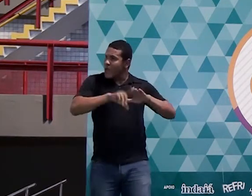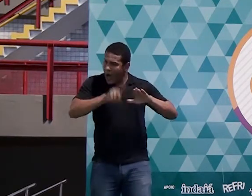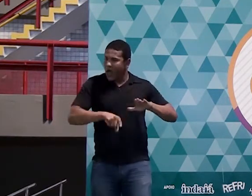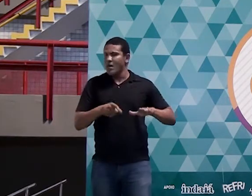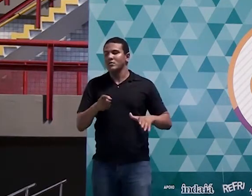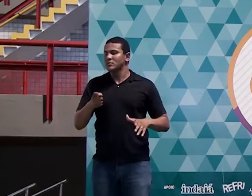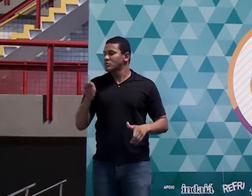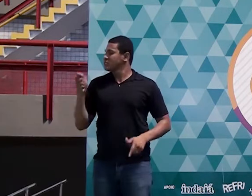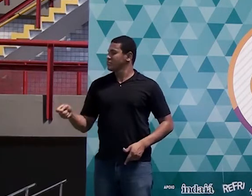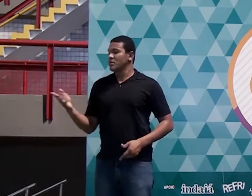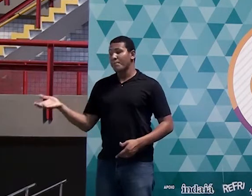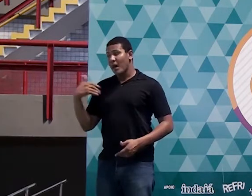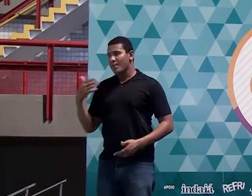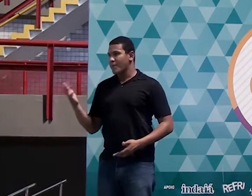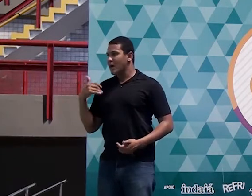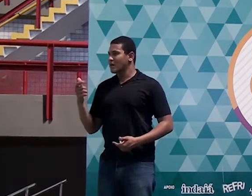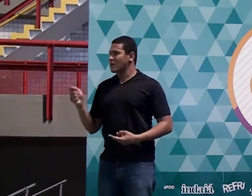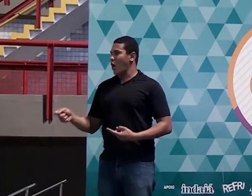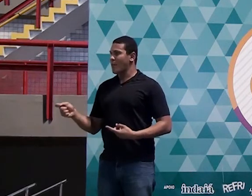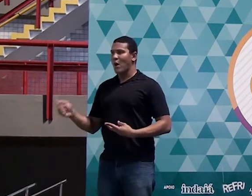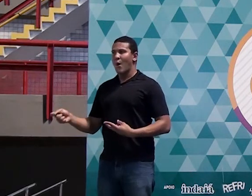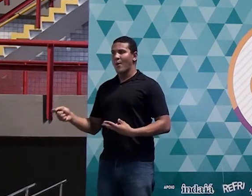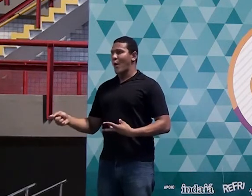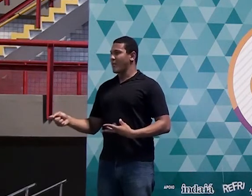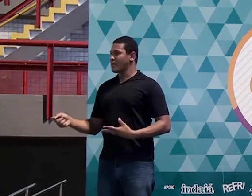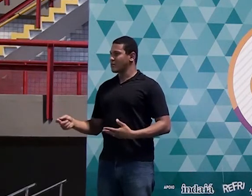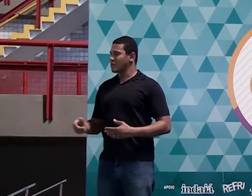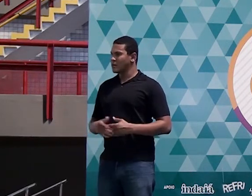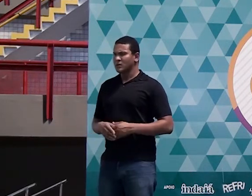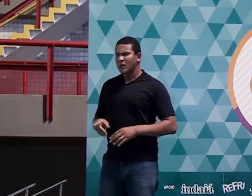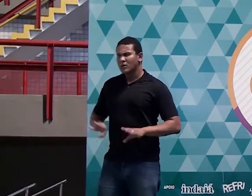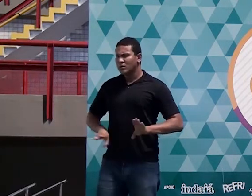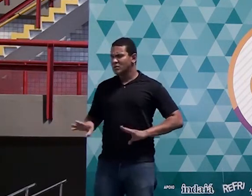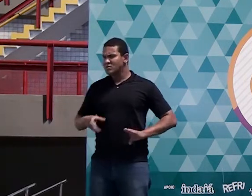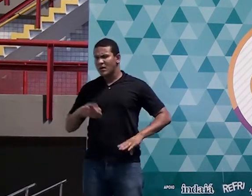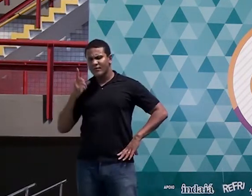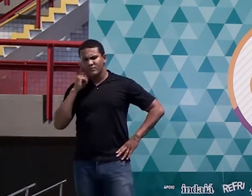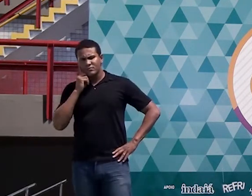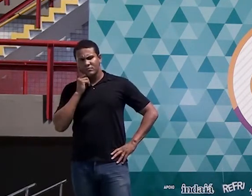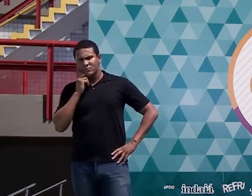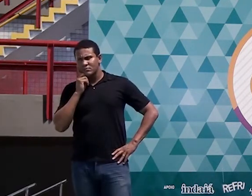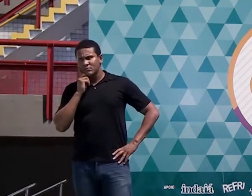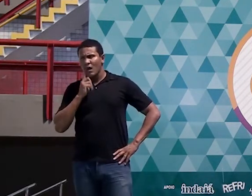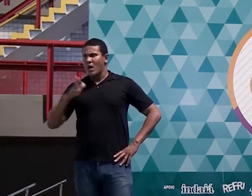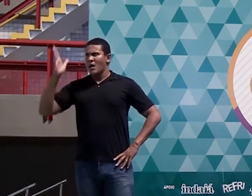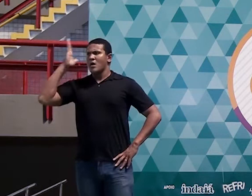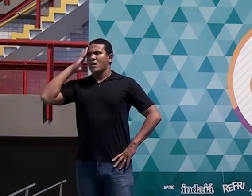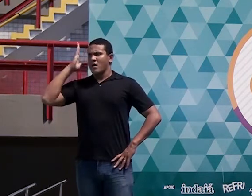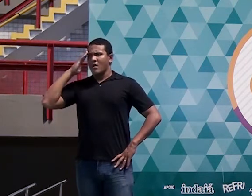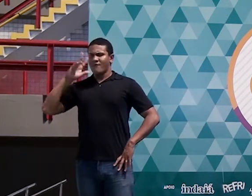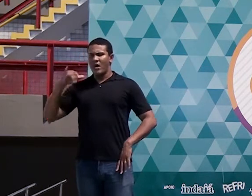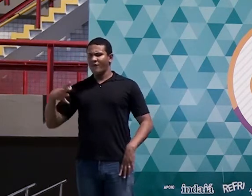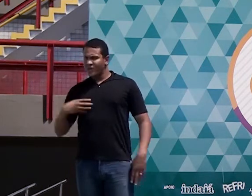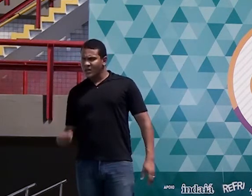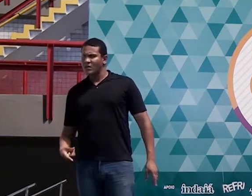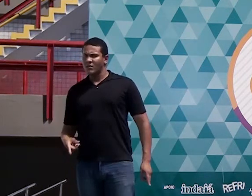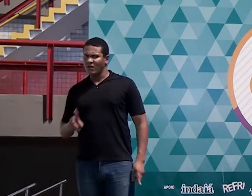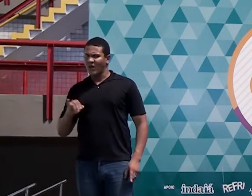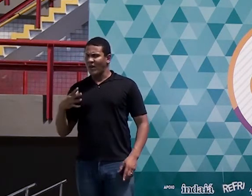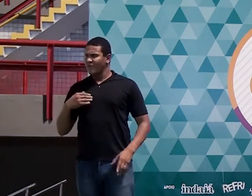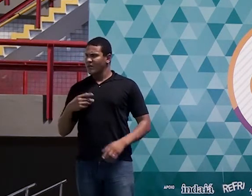servo. O servo então teve uma ideia. Quer saber de uma coisa? Fazer menino. Porque eu e minha